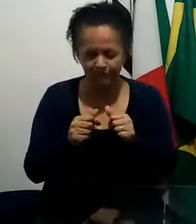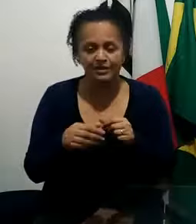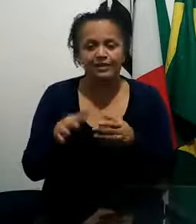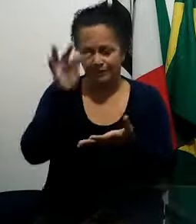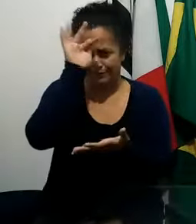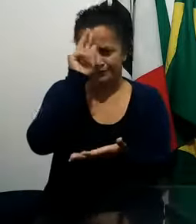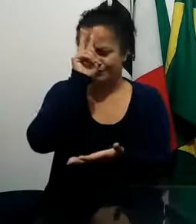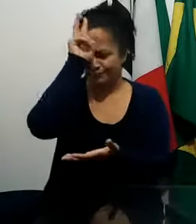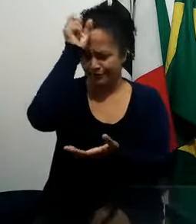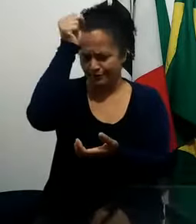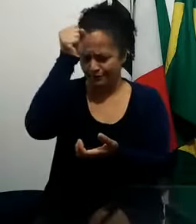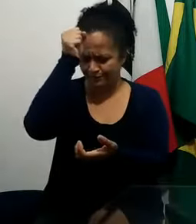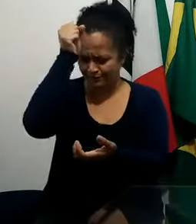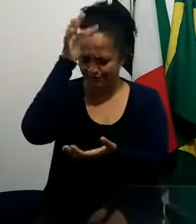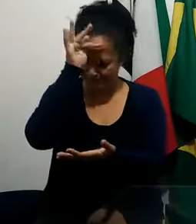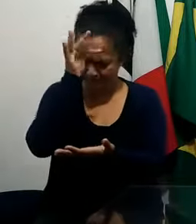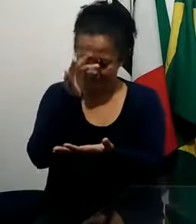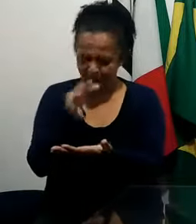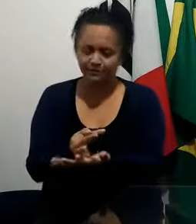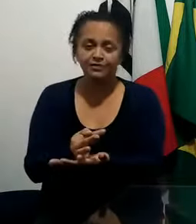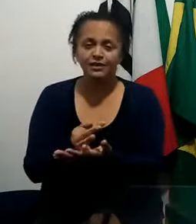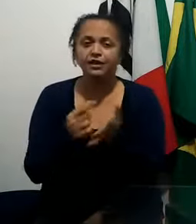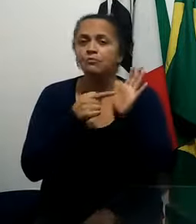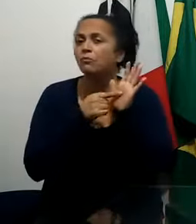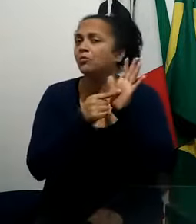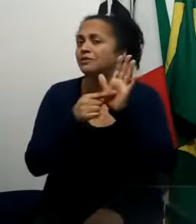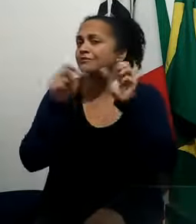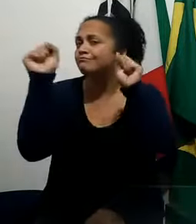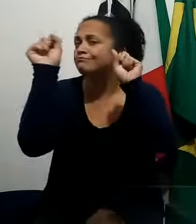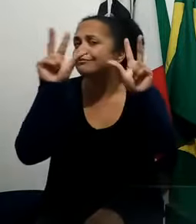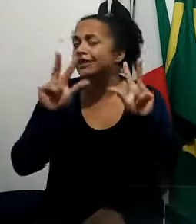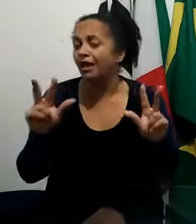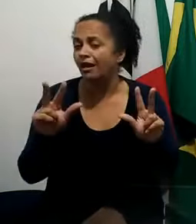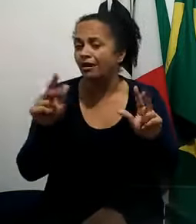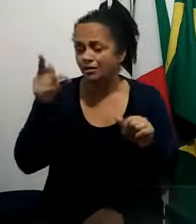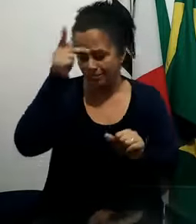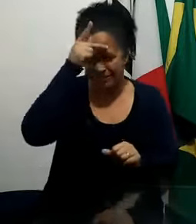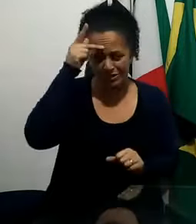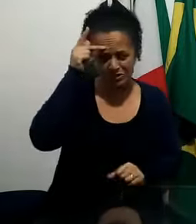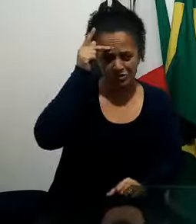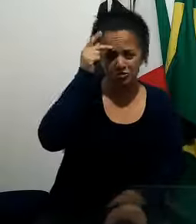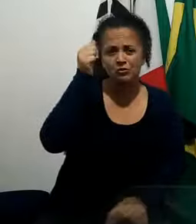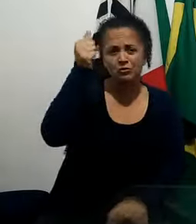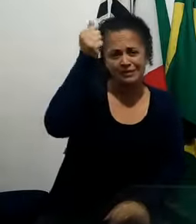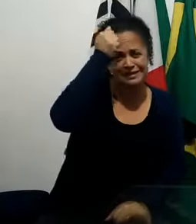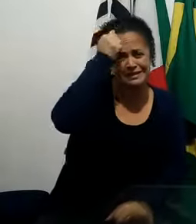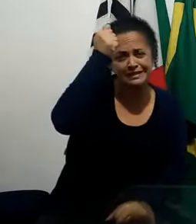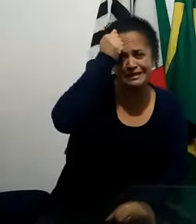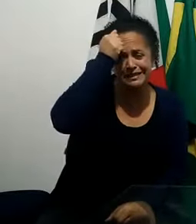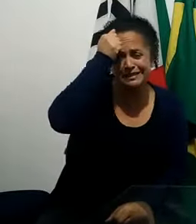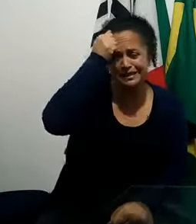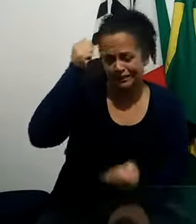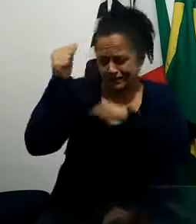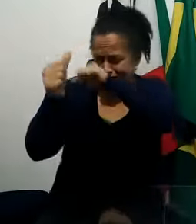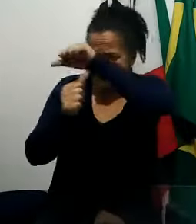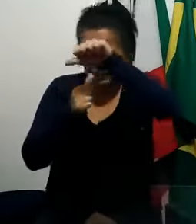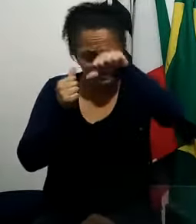fé, trazer um despertamento, trazer um arrependimento, trazer mudança de